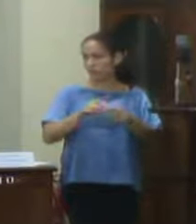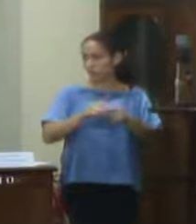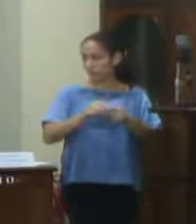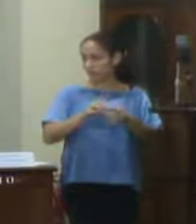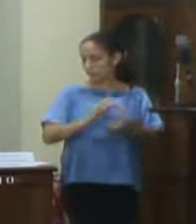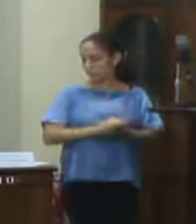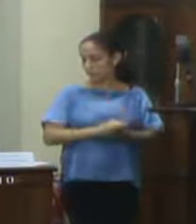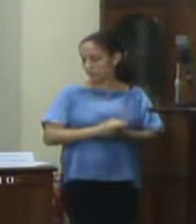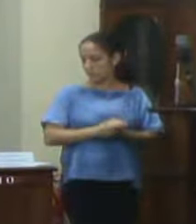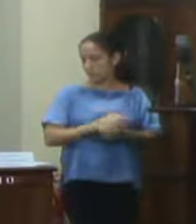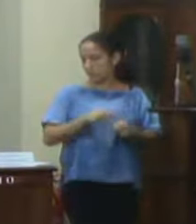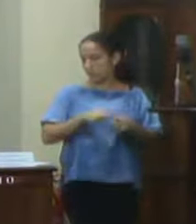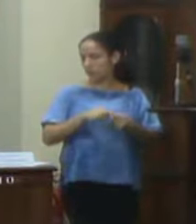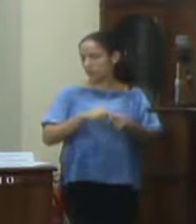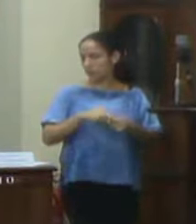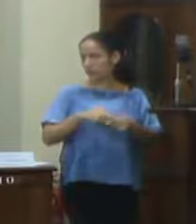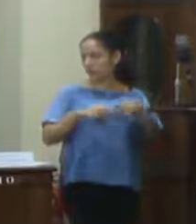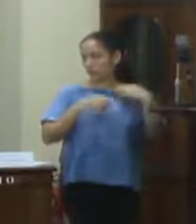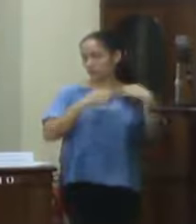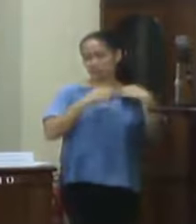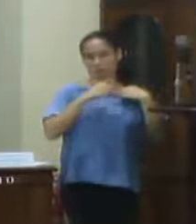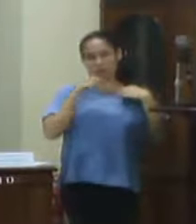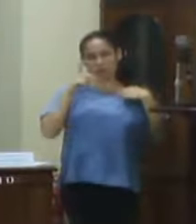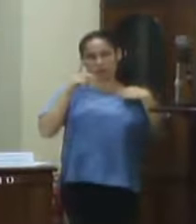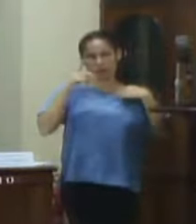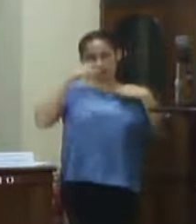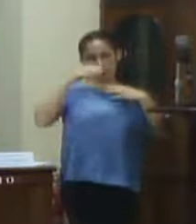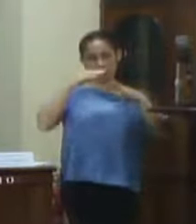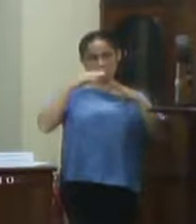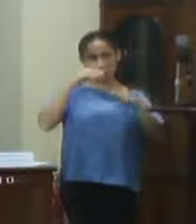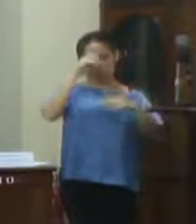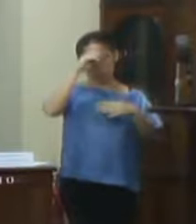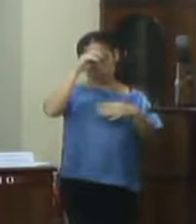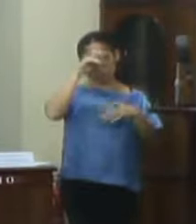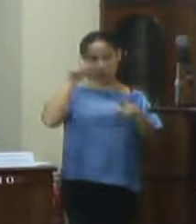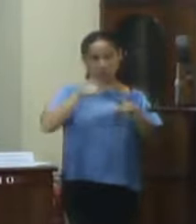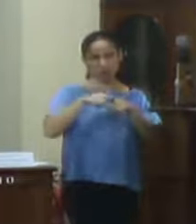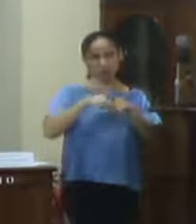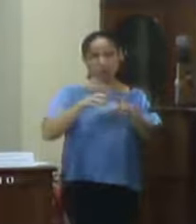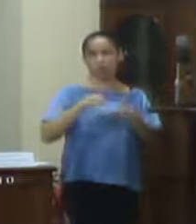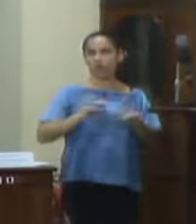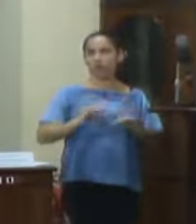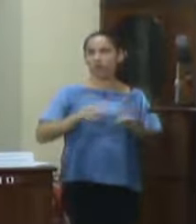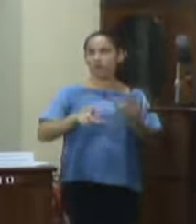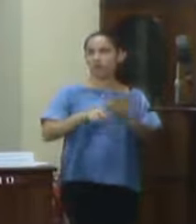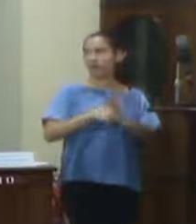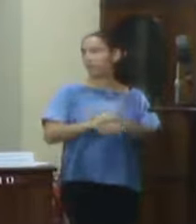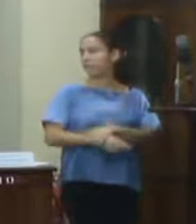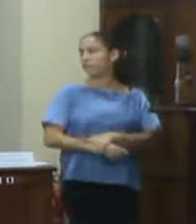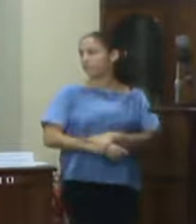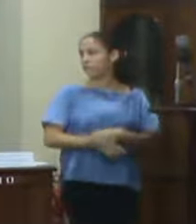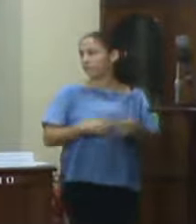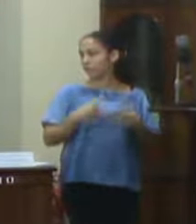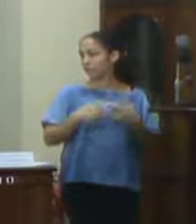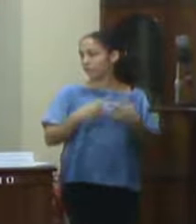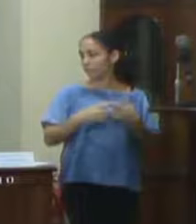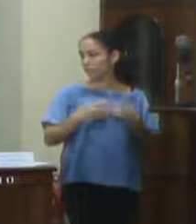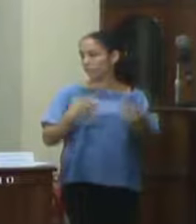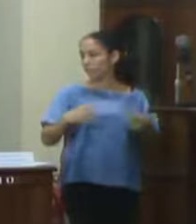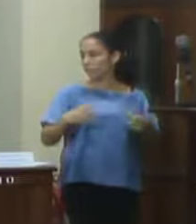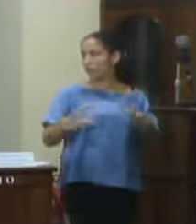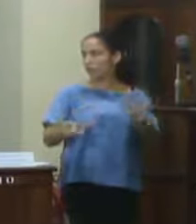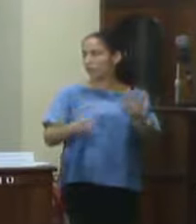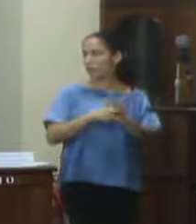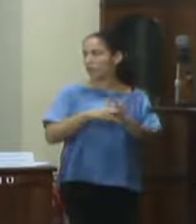Santa Isabel da Santa Casa da Misericórdia da cidade do Rio Preto, parte integrante do projeto de lei. Por se tratar de interesse público